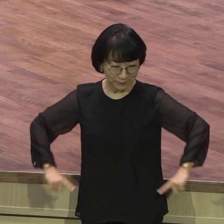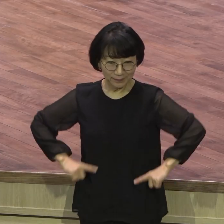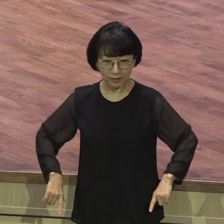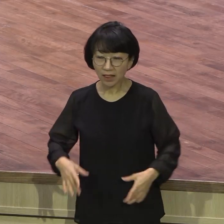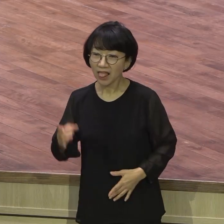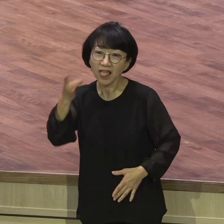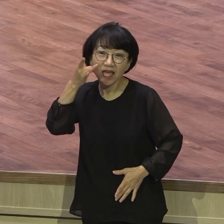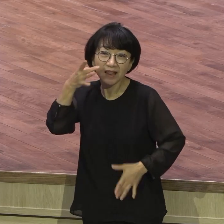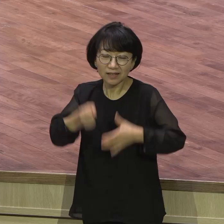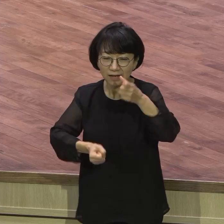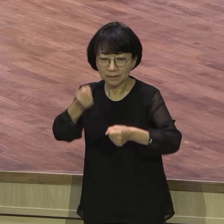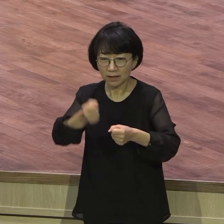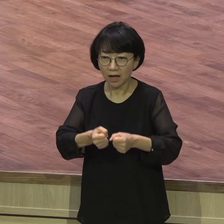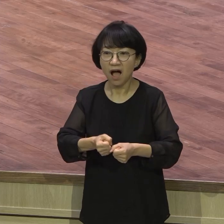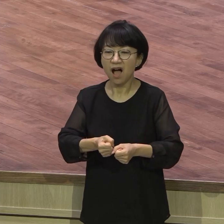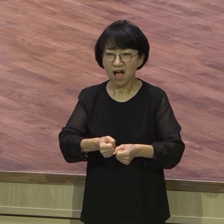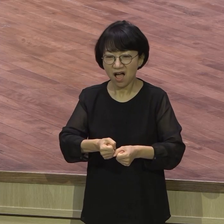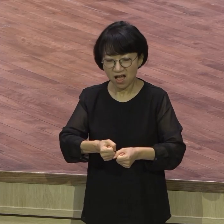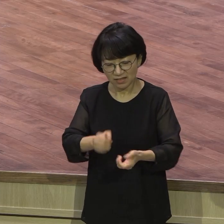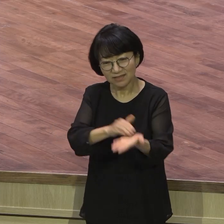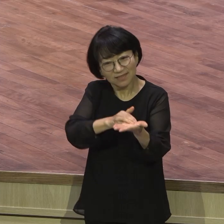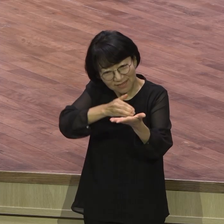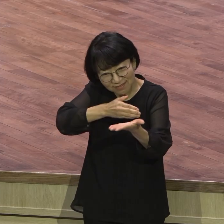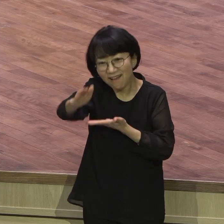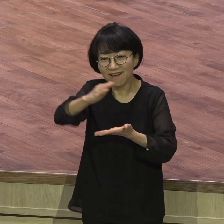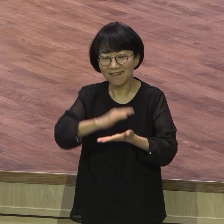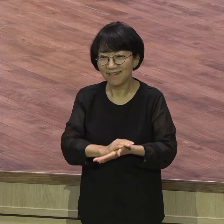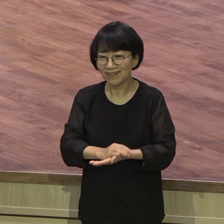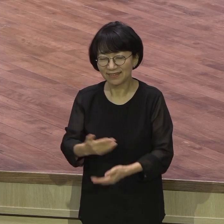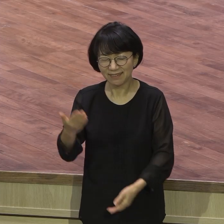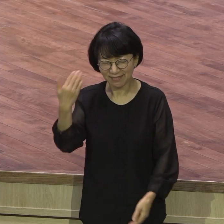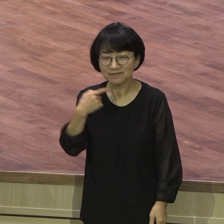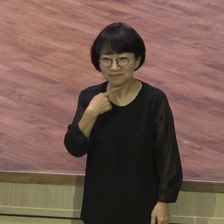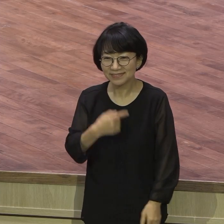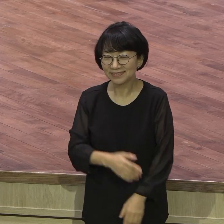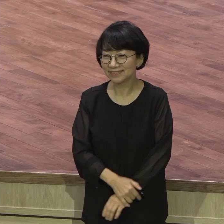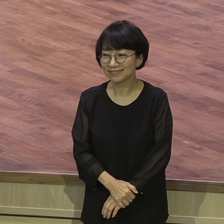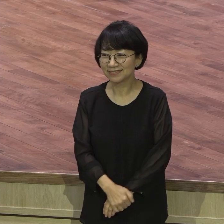청바지 입고 왔다. 그것도 큰일 납니다. 그때 그랬어요.